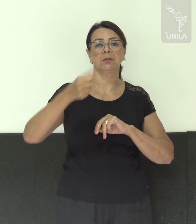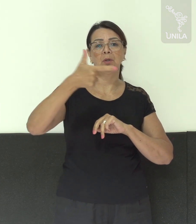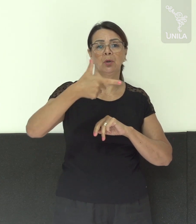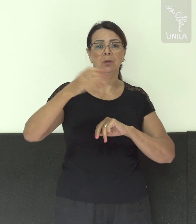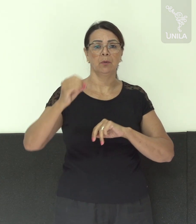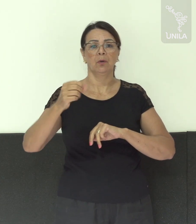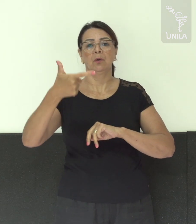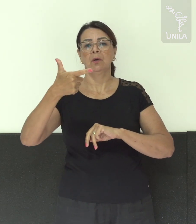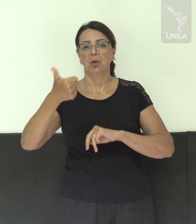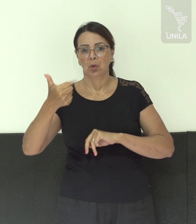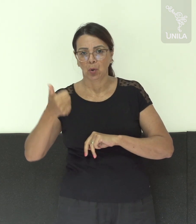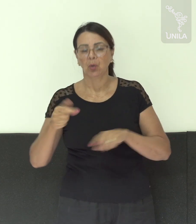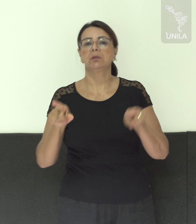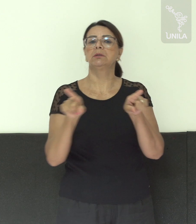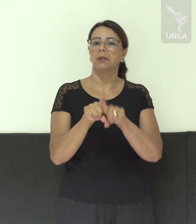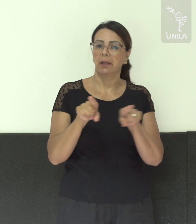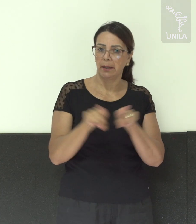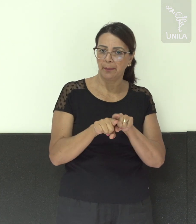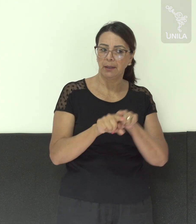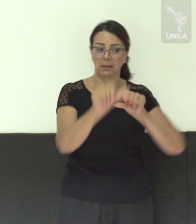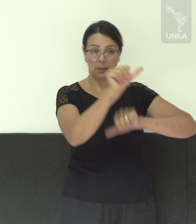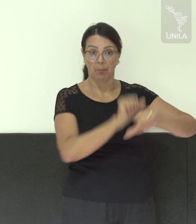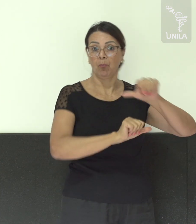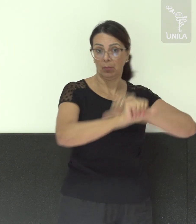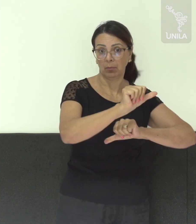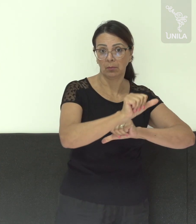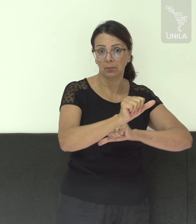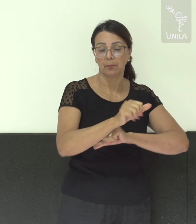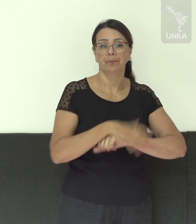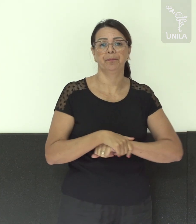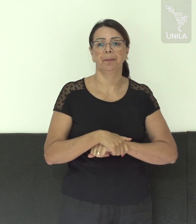12.711/2012, bem como das suas alterações